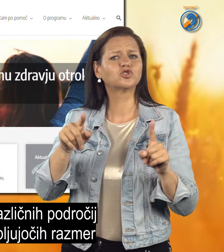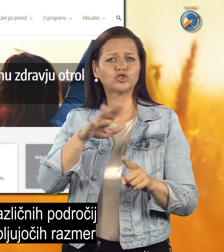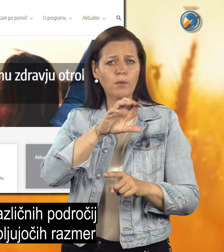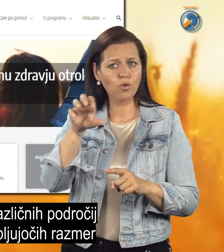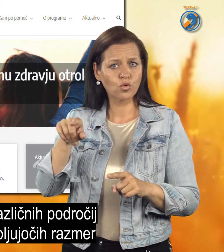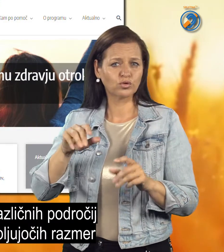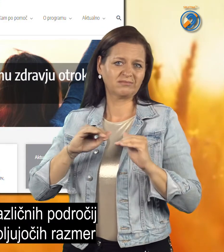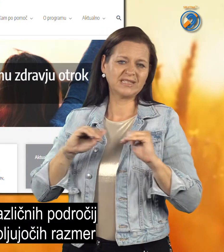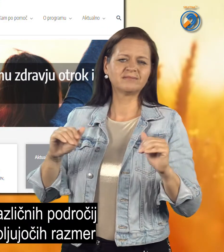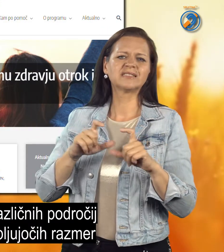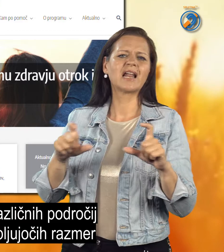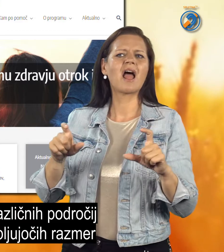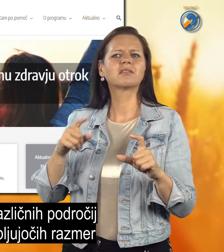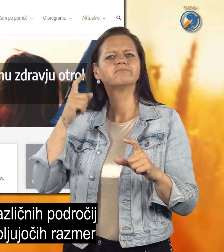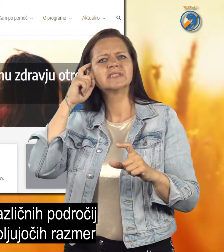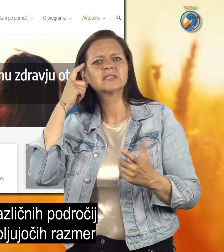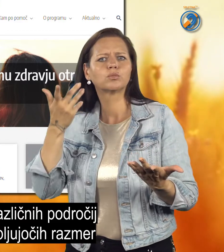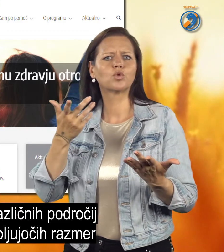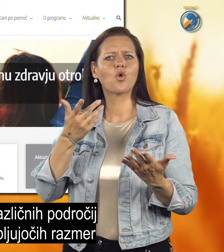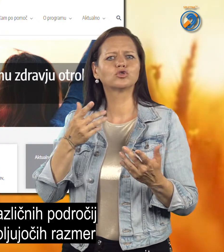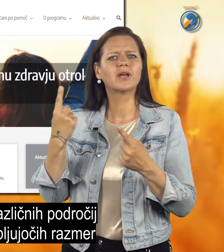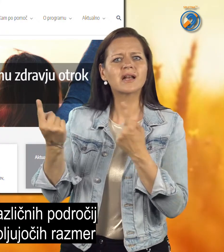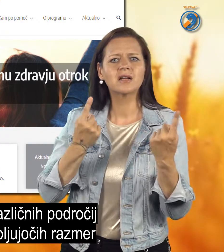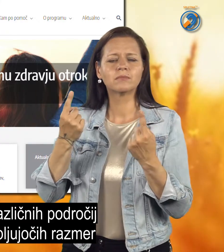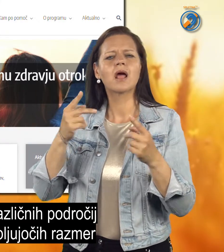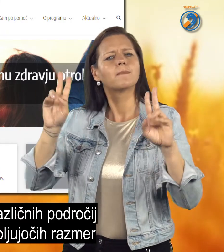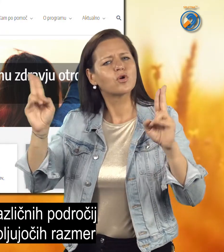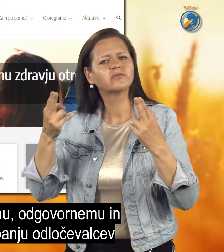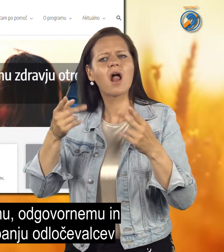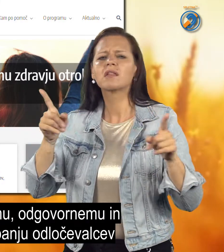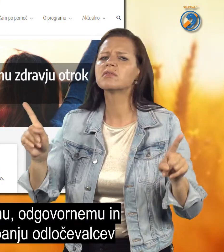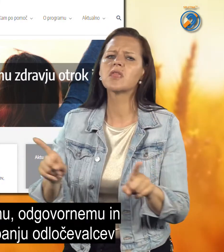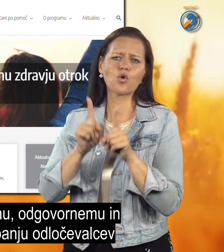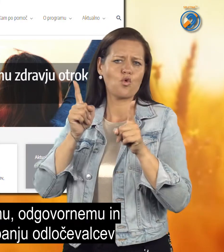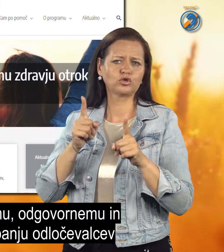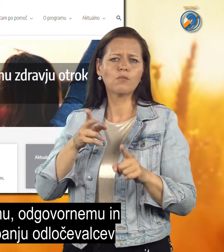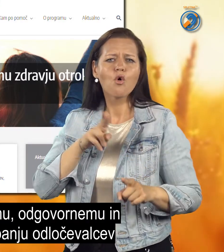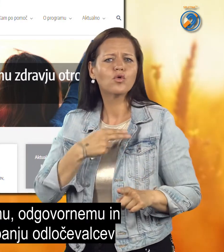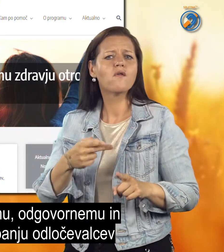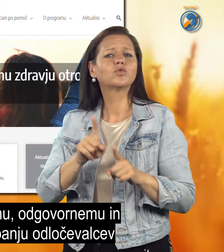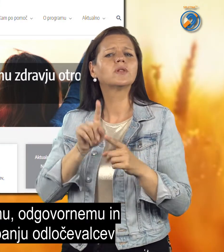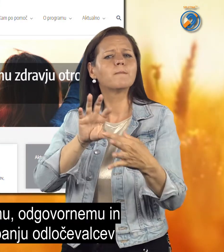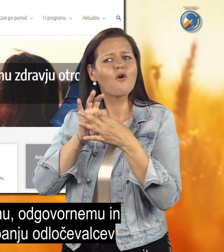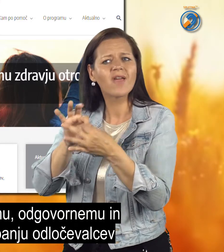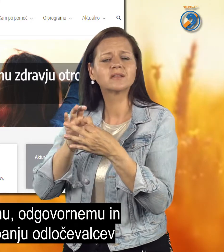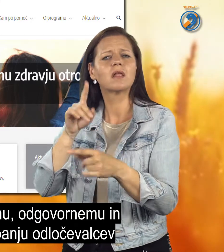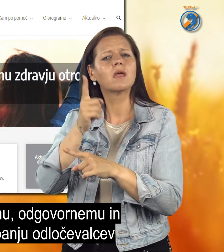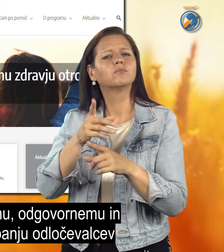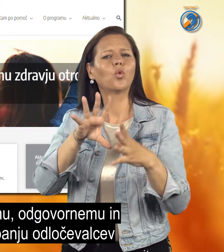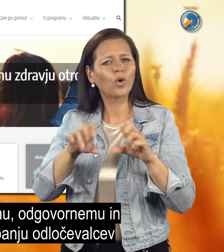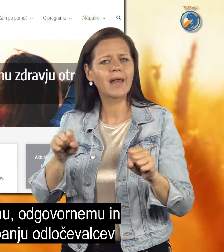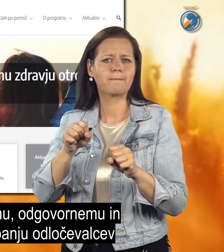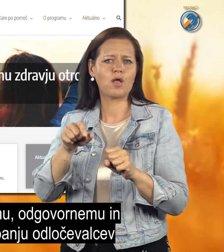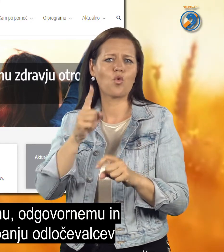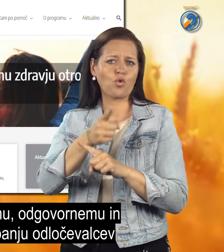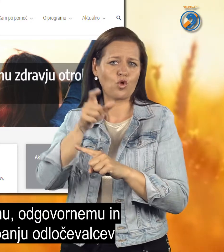Strokovnjaki z različnih področij so zaradi zaskrbljujočih razmer pozvali k takojšnjemu, odgovornemu in povezanemu